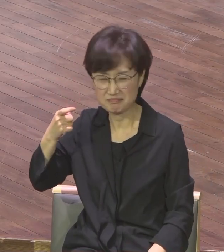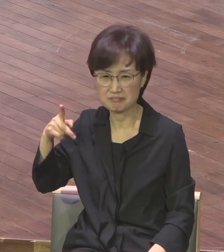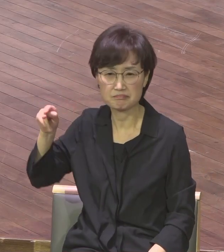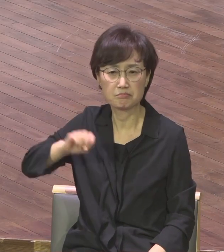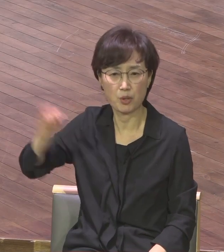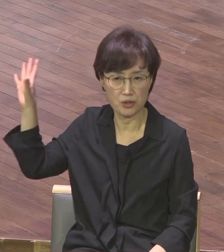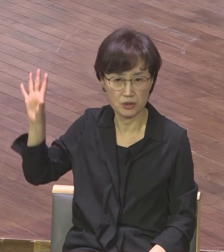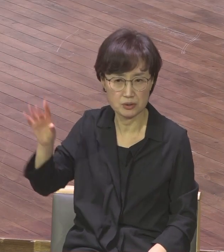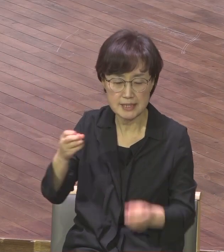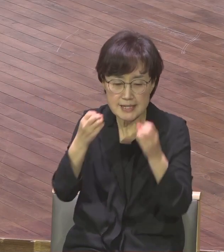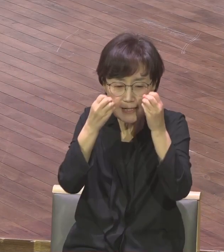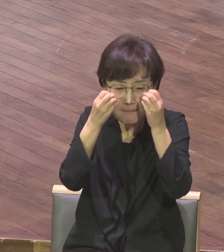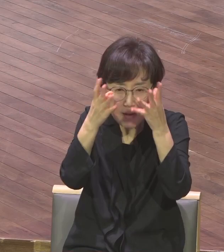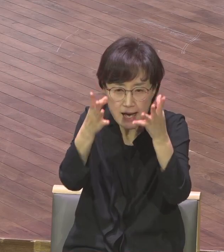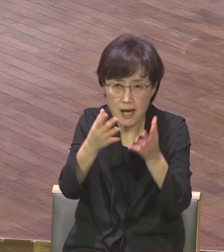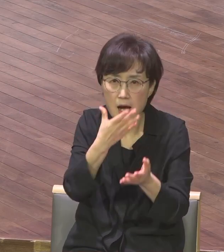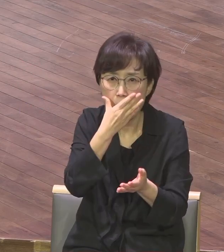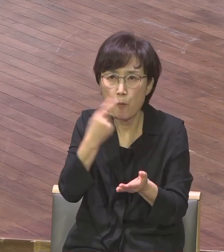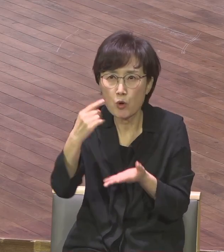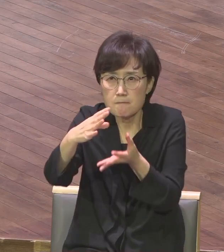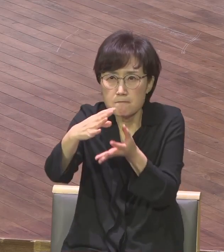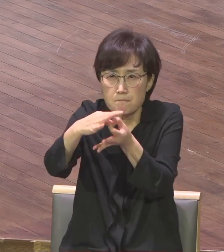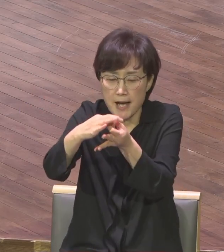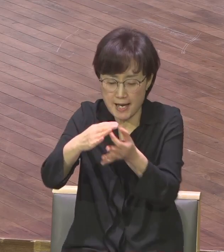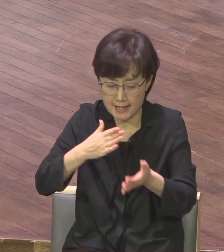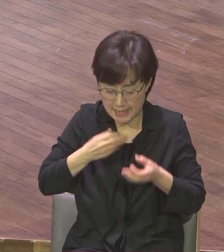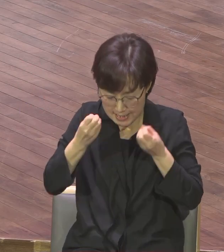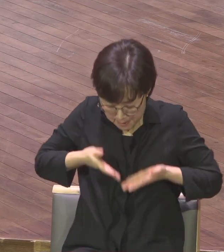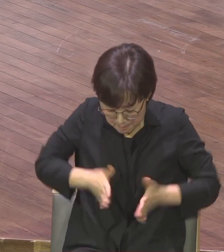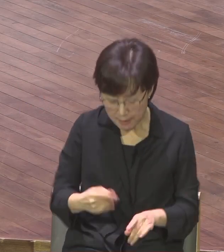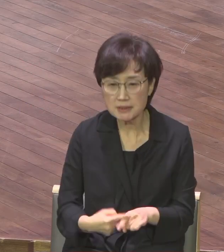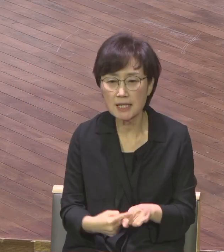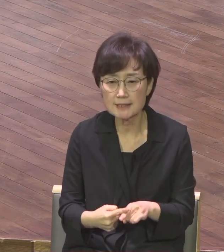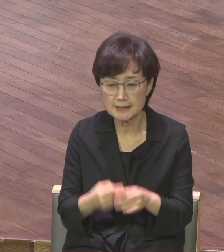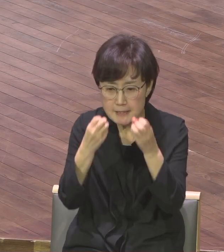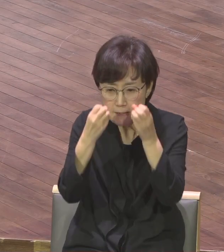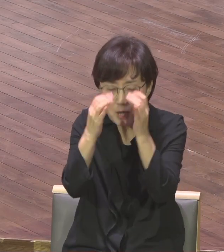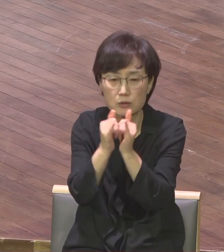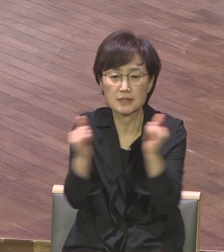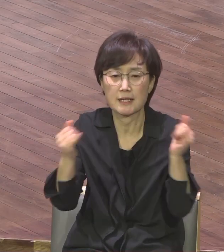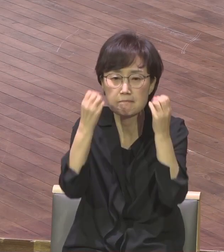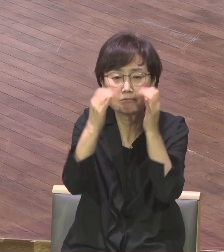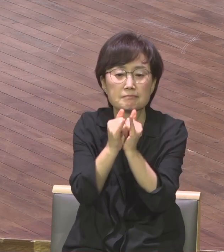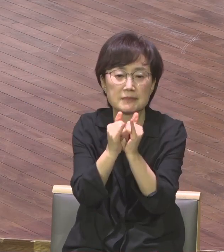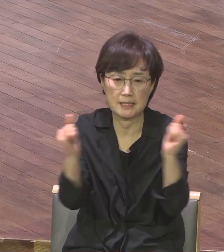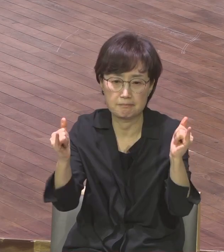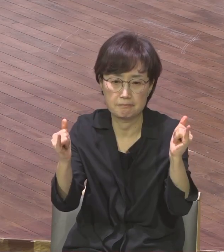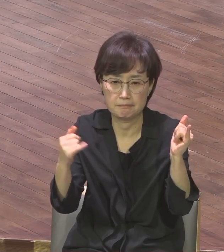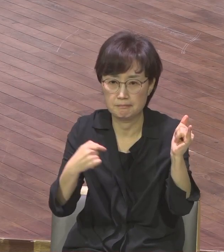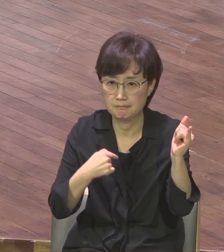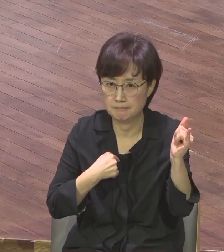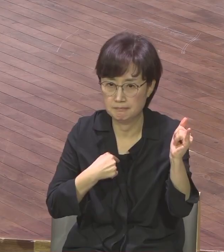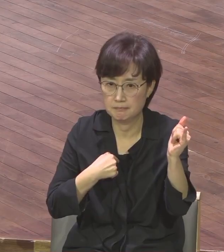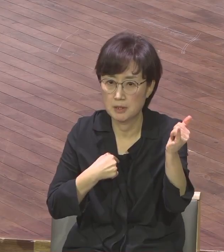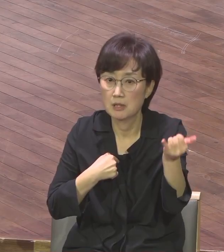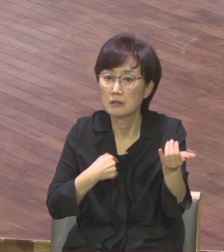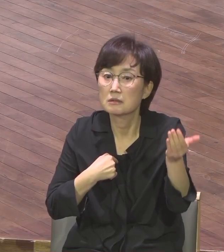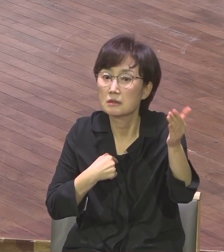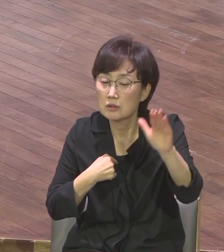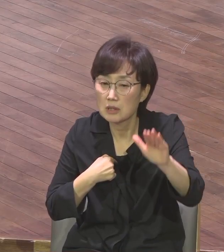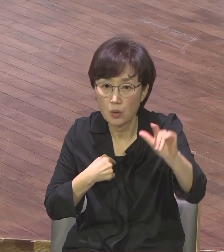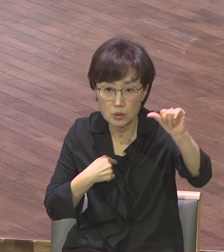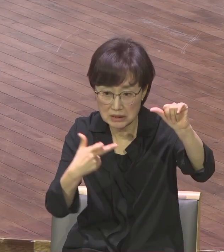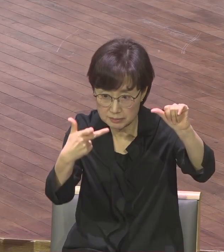안에서 새로운 인생을 살 수 있기 때문에 새 힘이 솟는 거지요. 그런데 그 뒤에